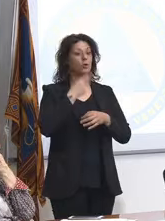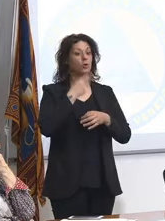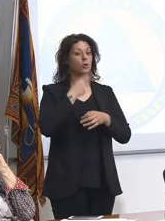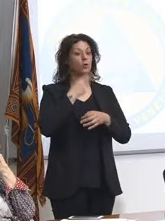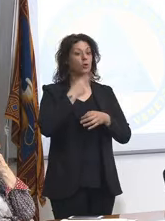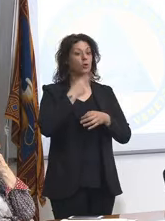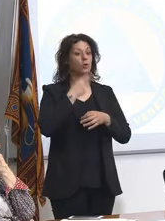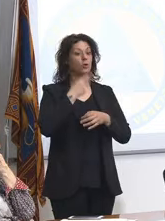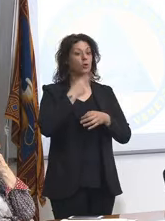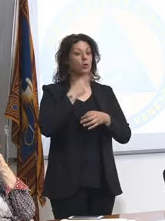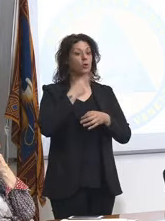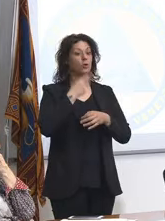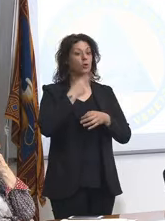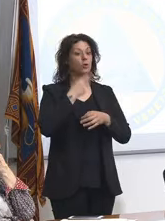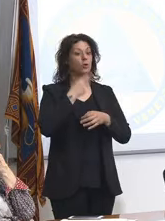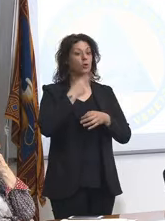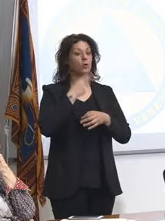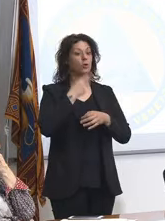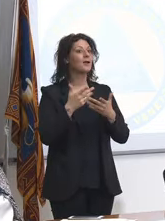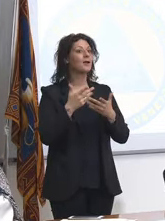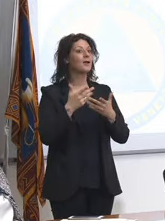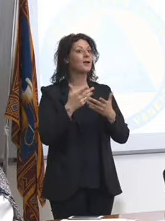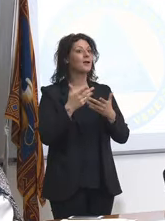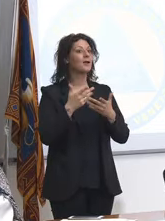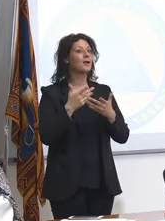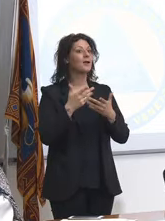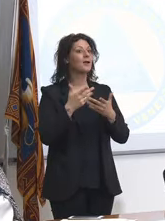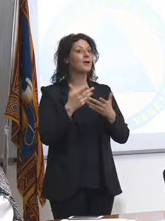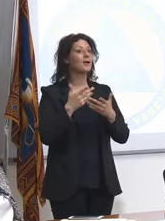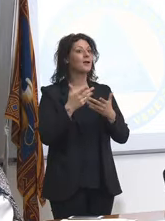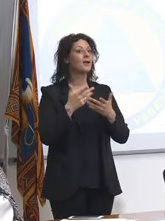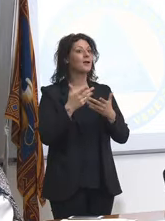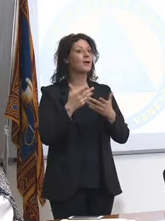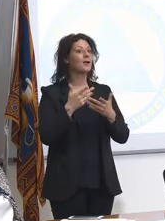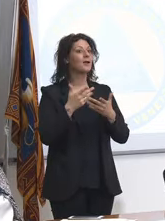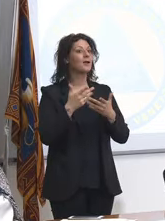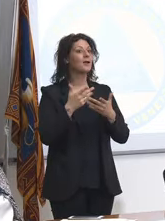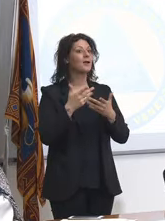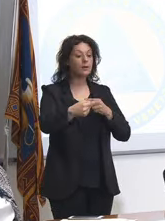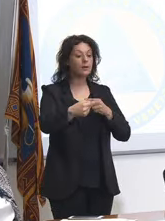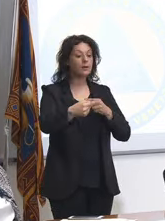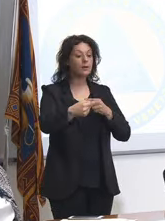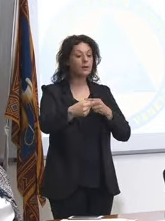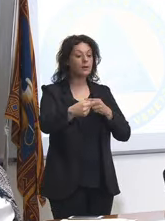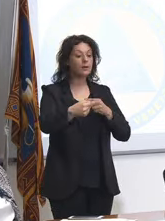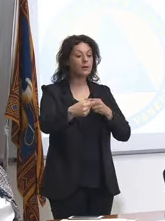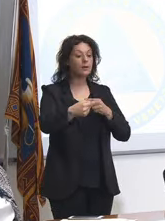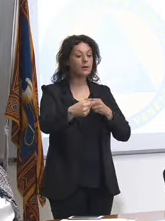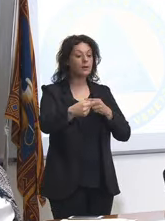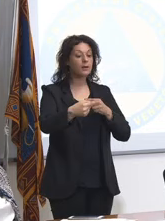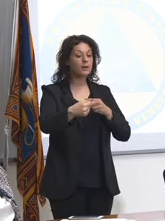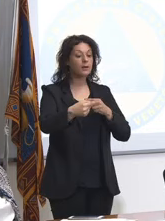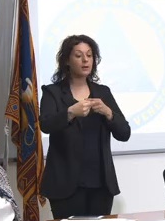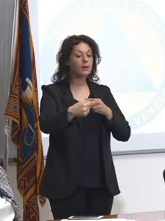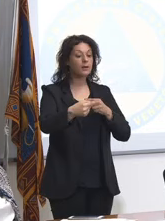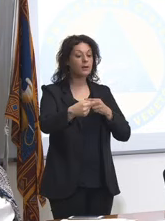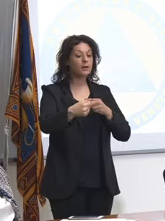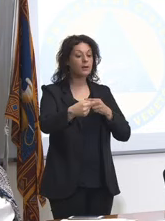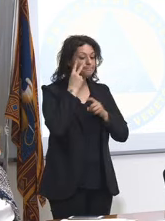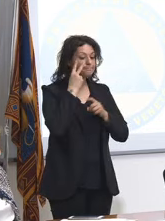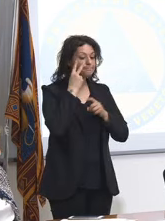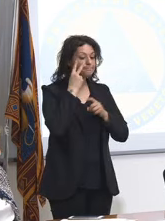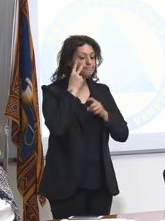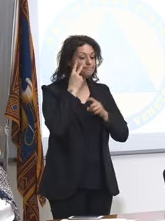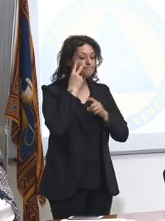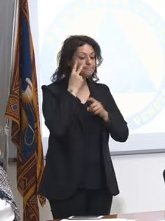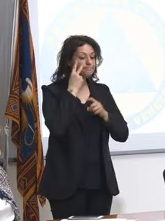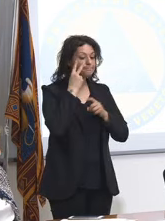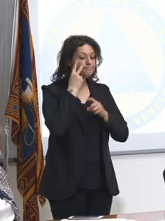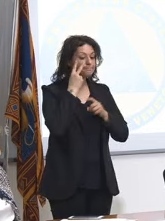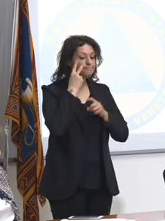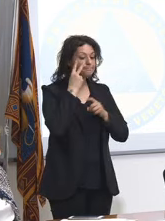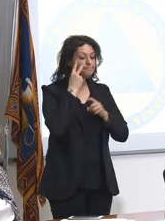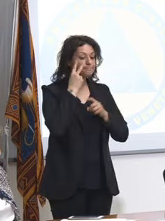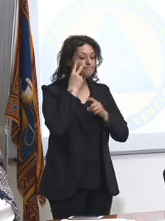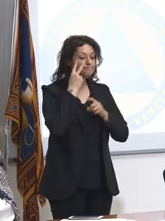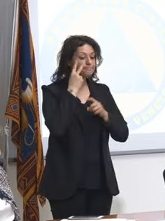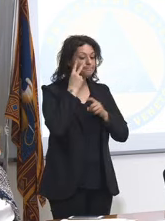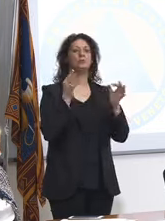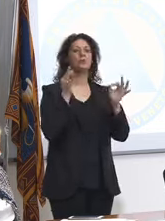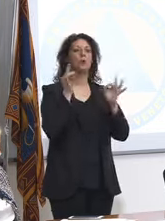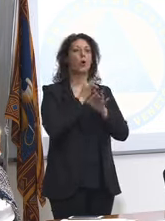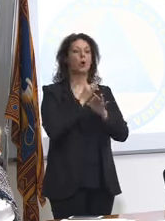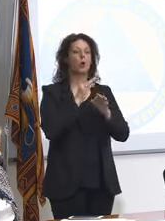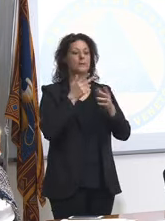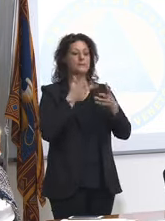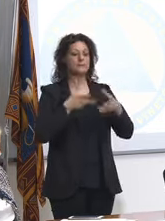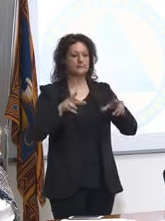giorni dall'apertura del 4 che produzione avranno rispetto ai contagi, a eventuali ricrudescenze. E allora